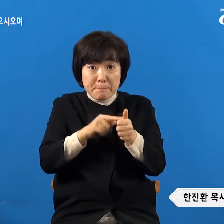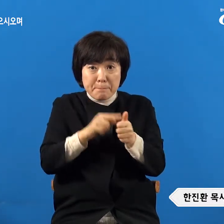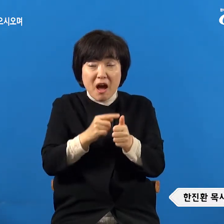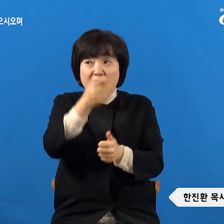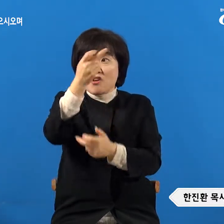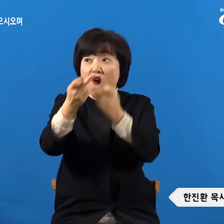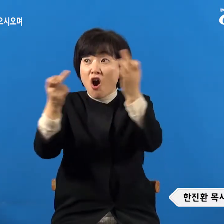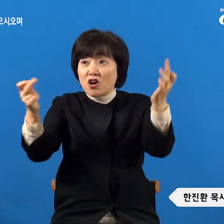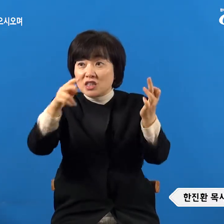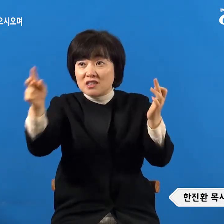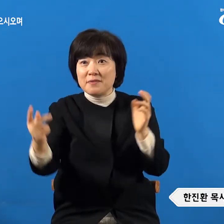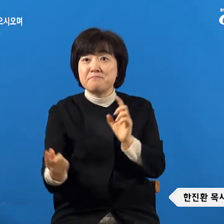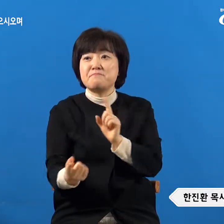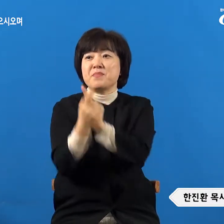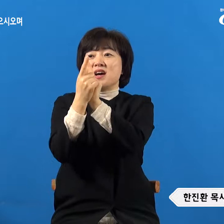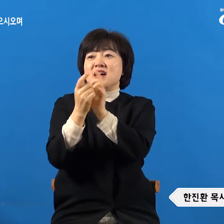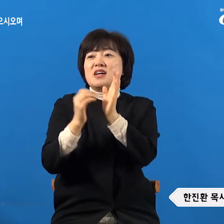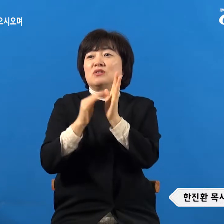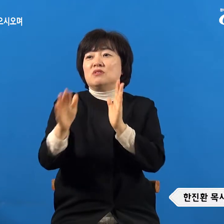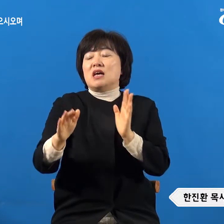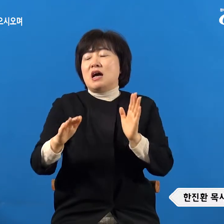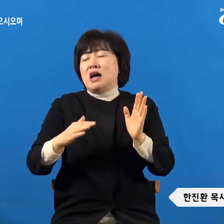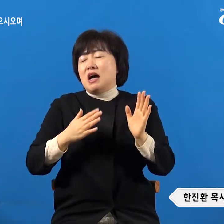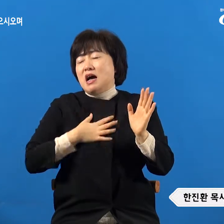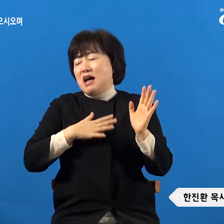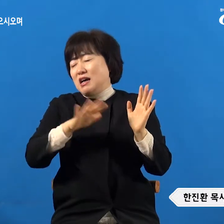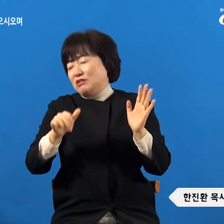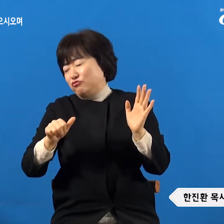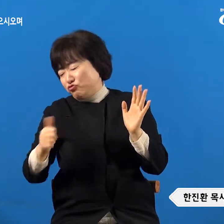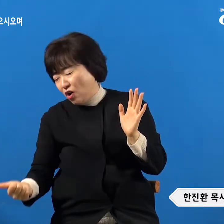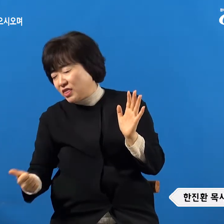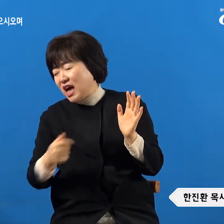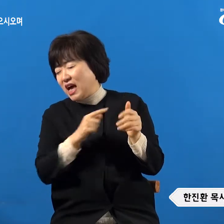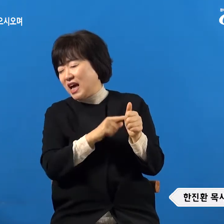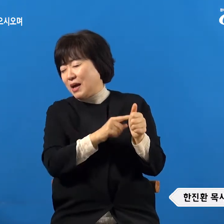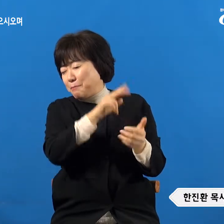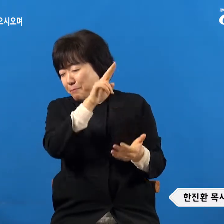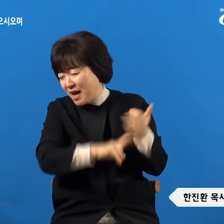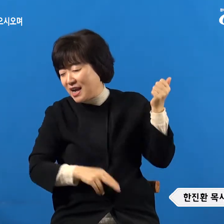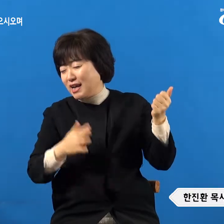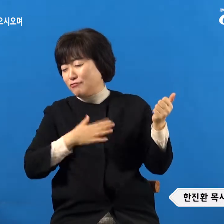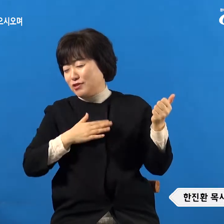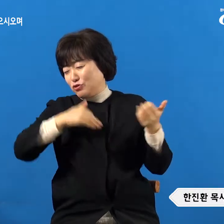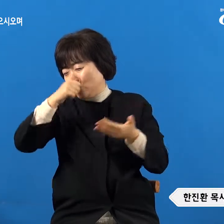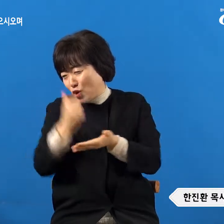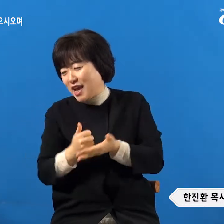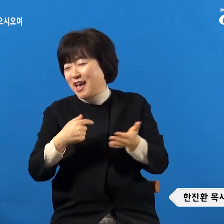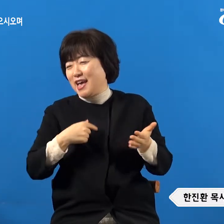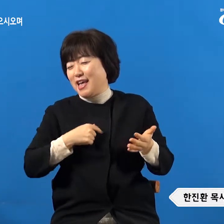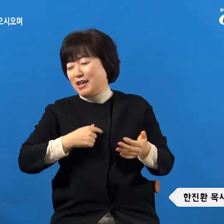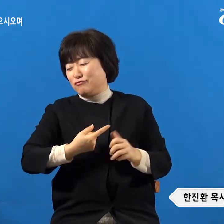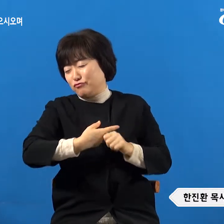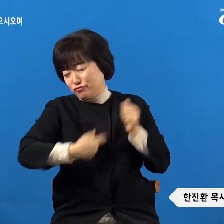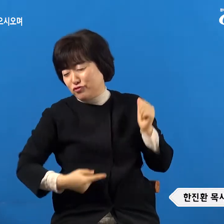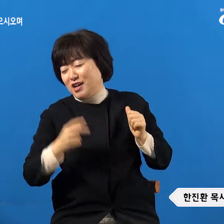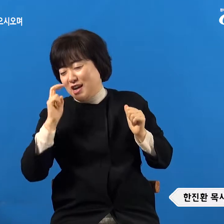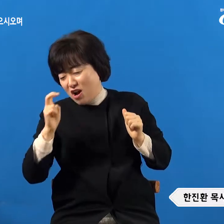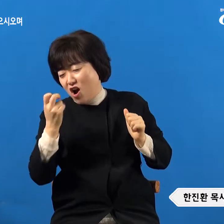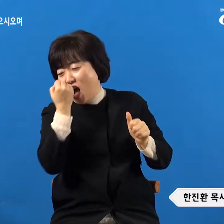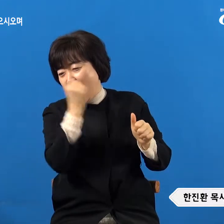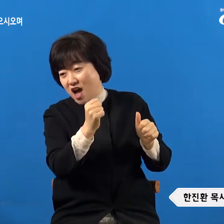이제 우리는 죽었다, 우리가 요셉을 팔아치웠는데 이제 우리 죽었다 하고 벌벌 떨고 있을 때 또 요셉이 뭐라고